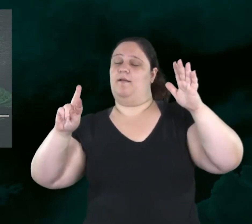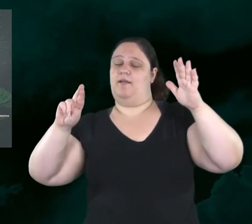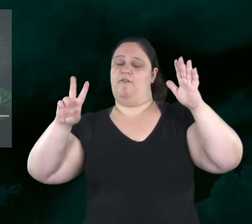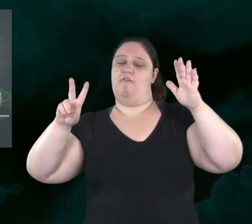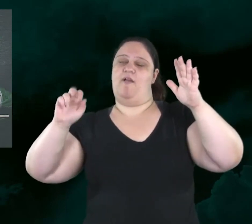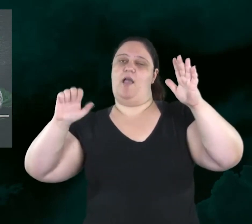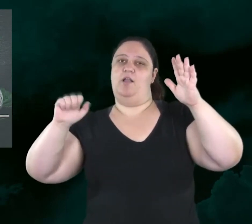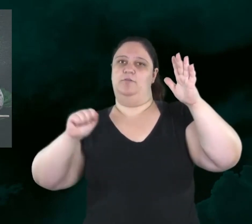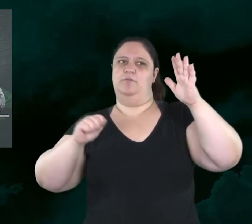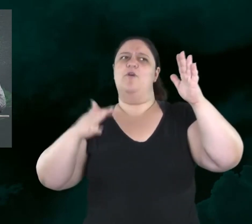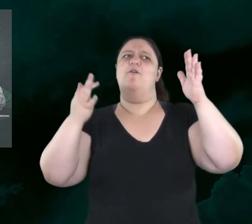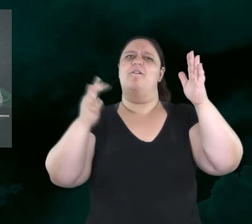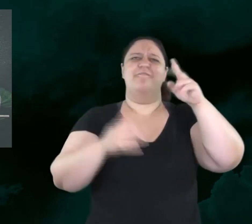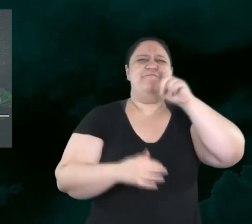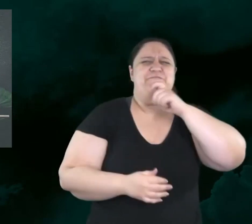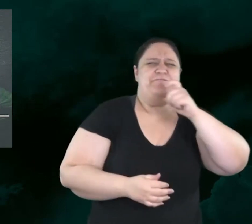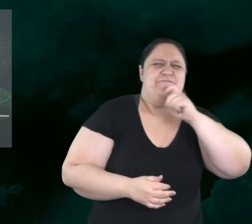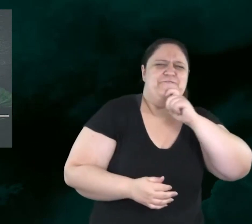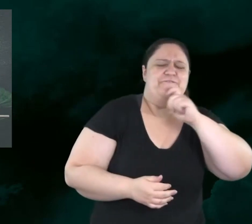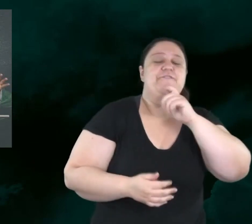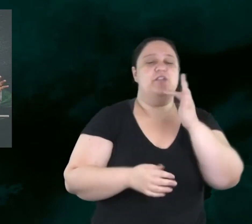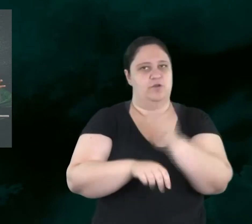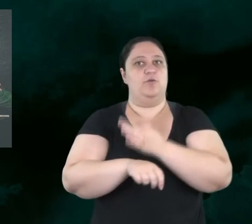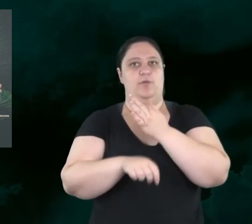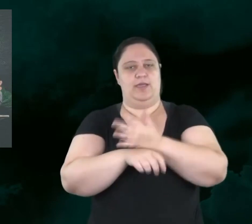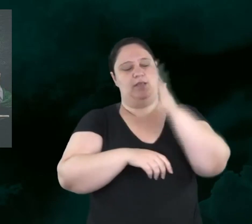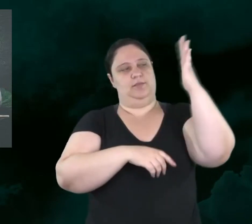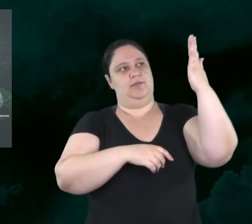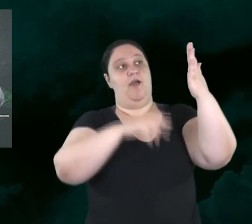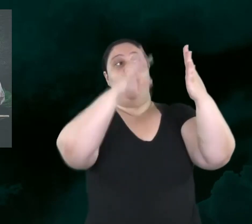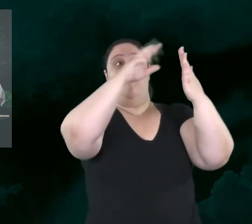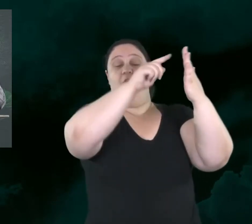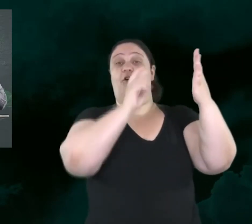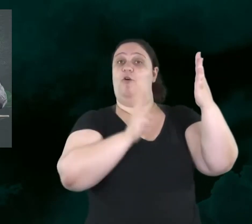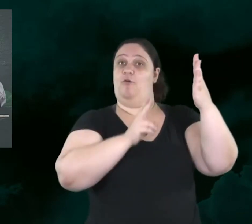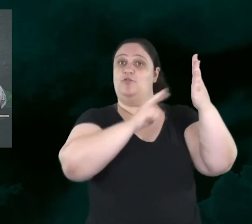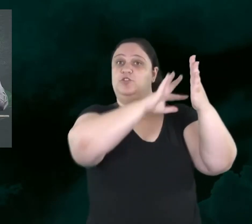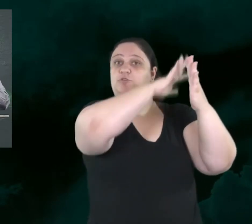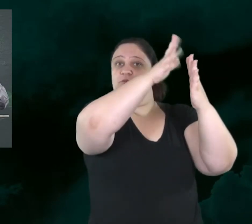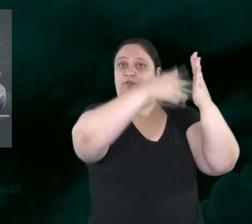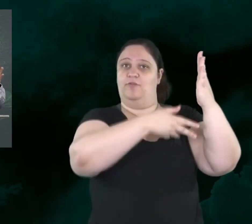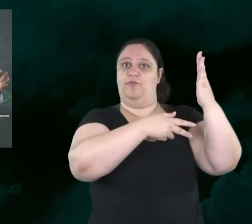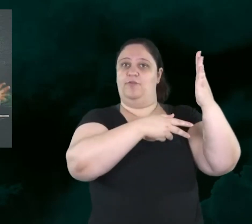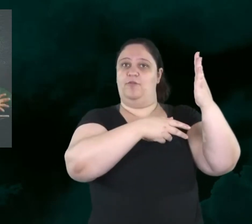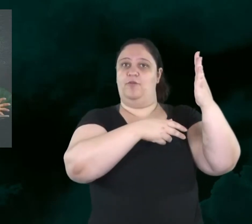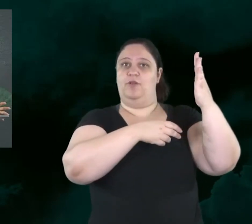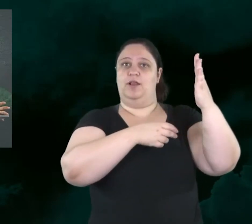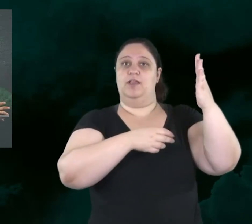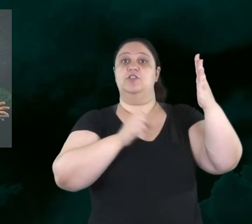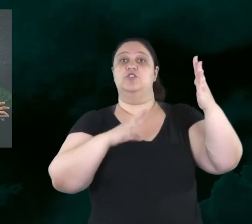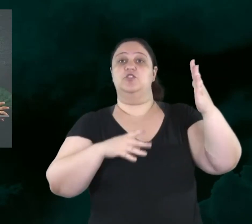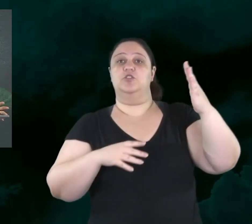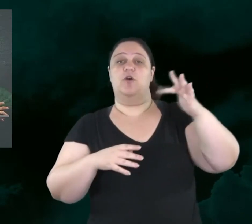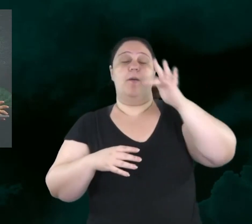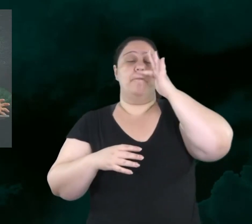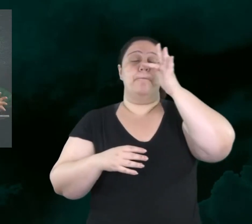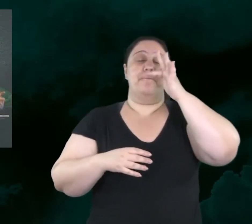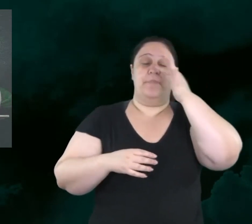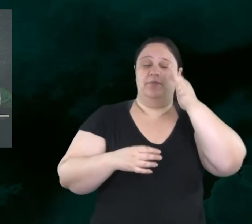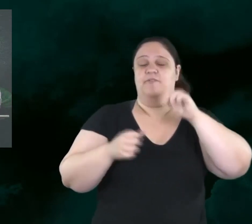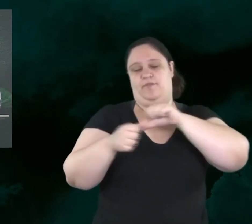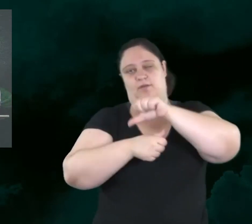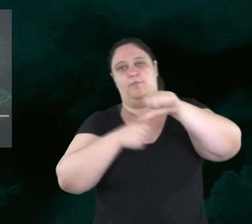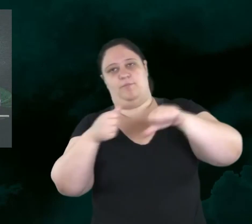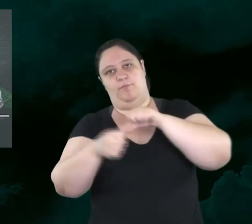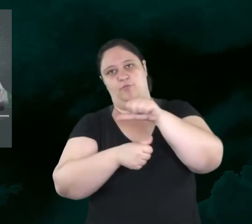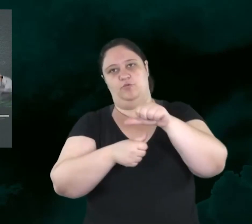ao inverno, suas folhas também não caem e muda a folhagem somente na primavera. O seu